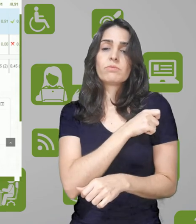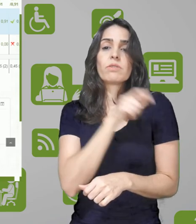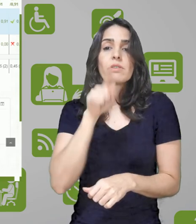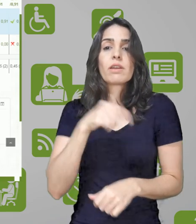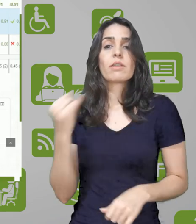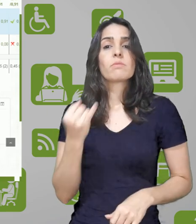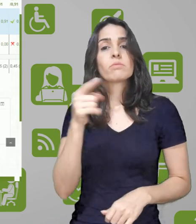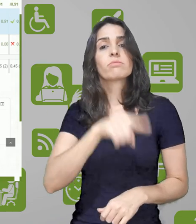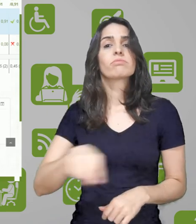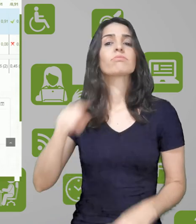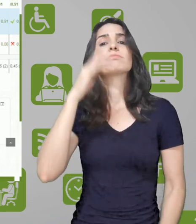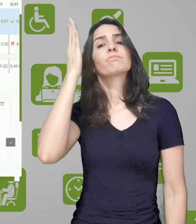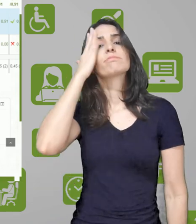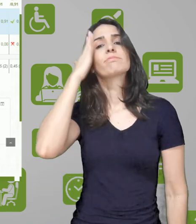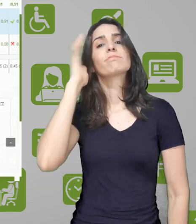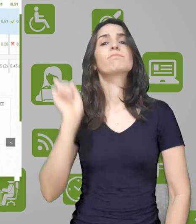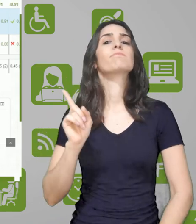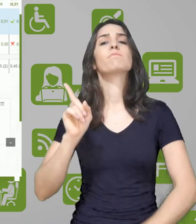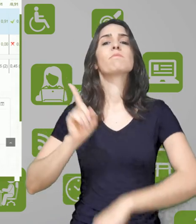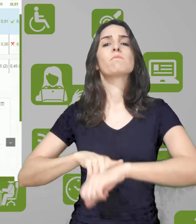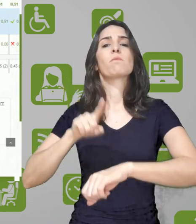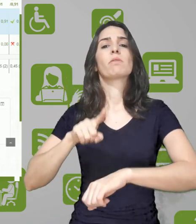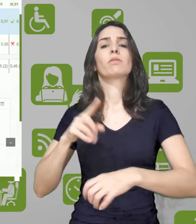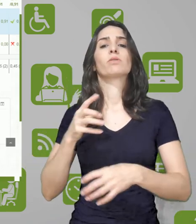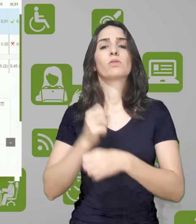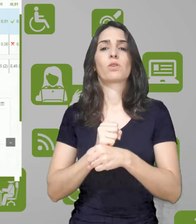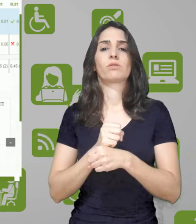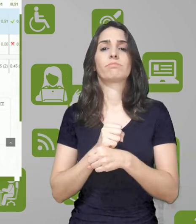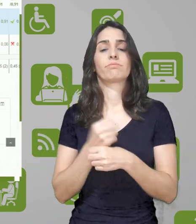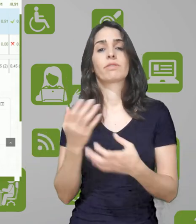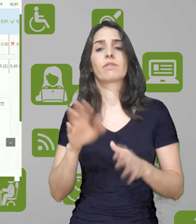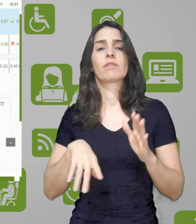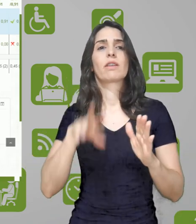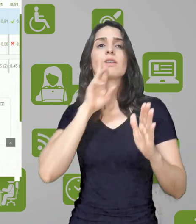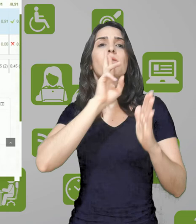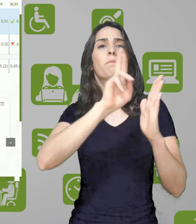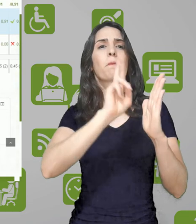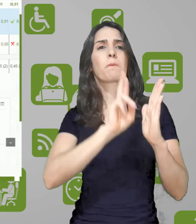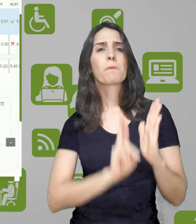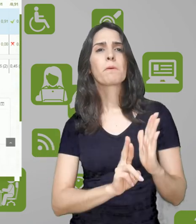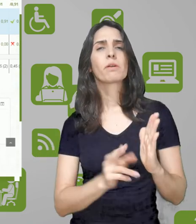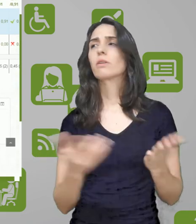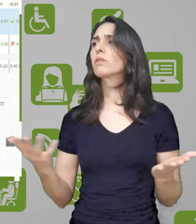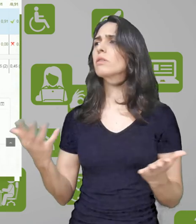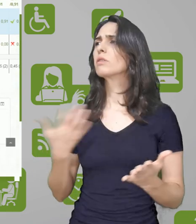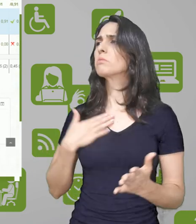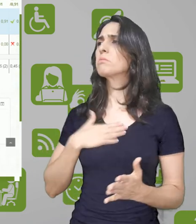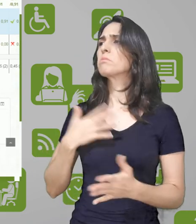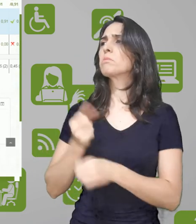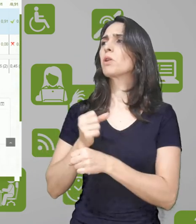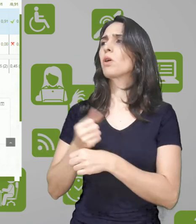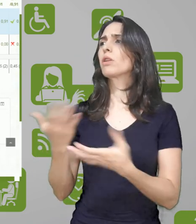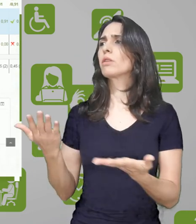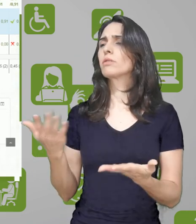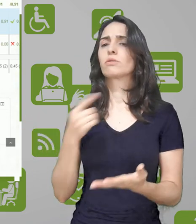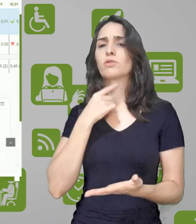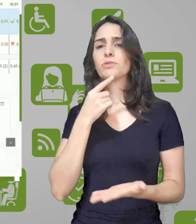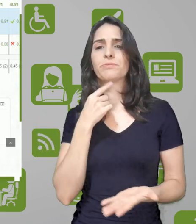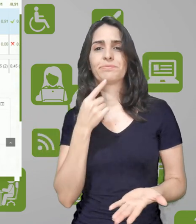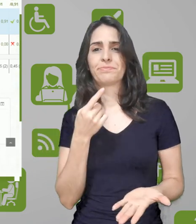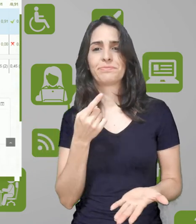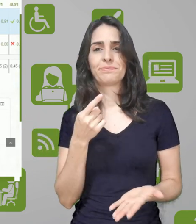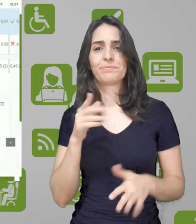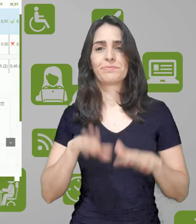muito importante que você saiba Em que momento a nota vai aparecer para ele porque às vezes eles respondem o questionário Eles já querem ver a nota que eles tiraram